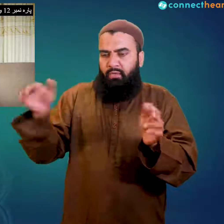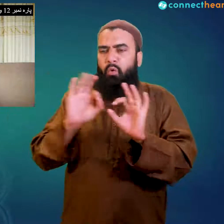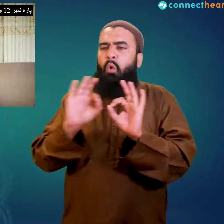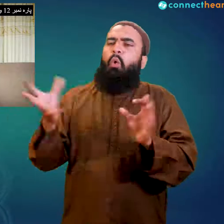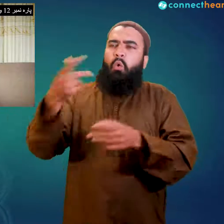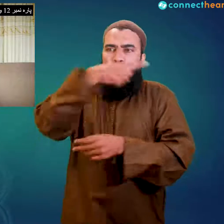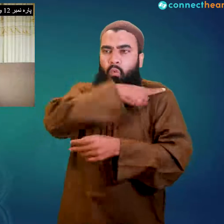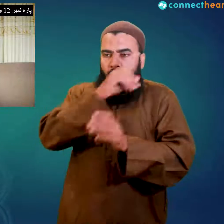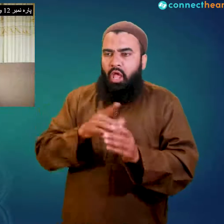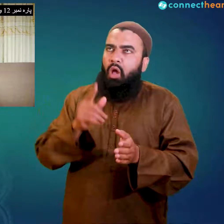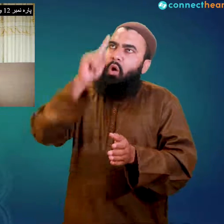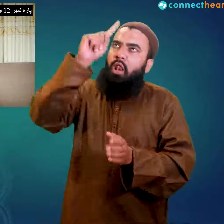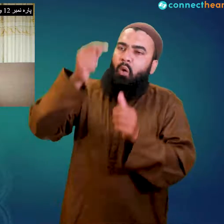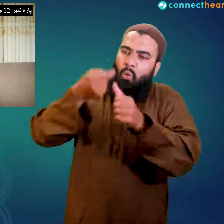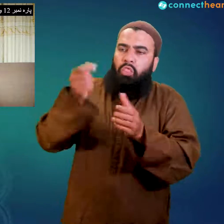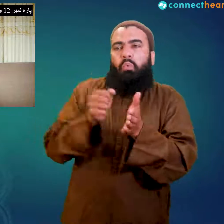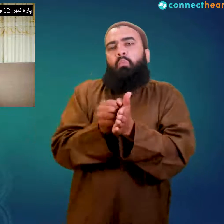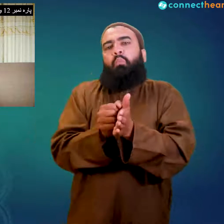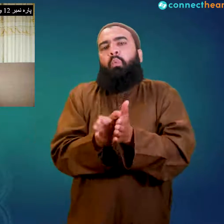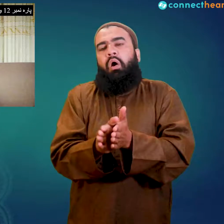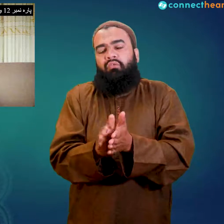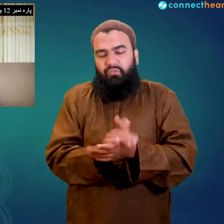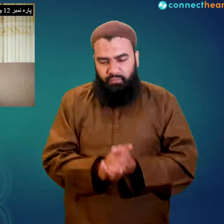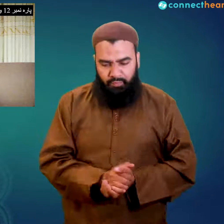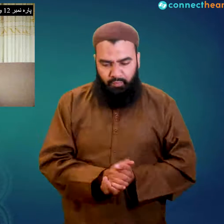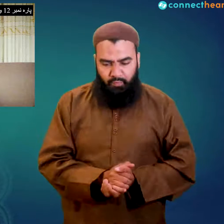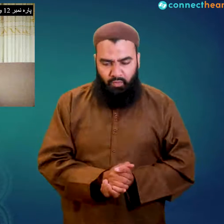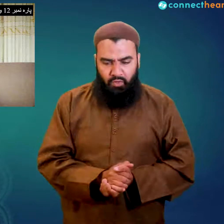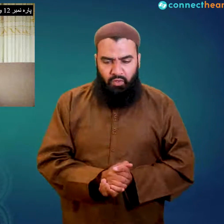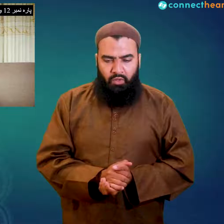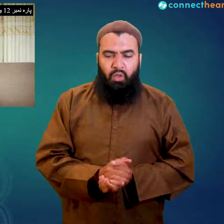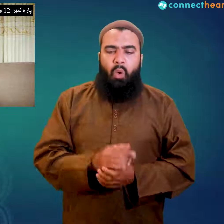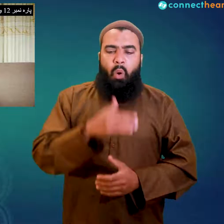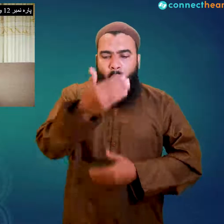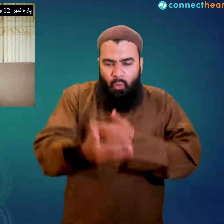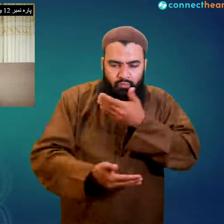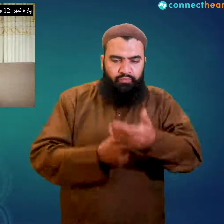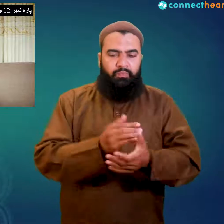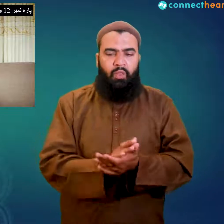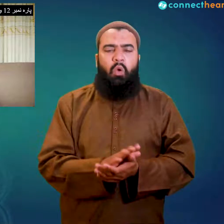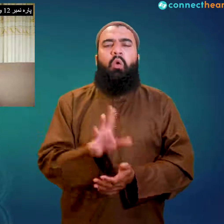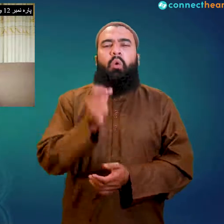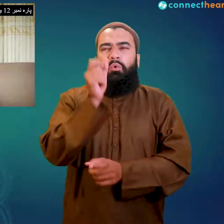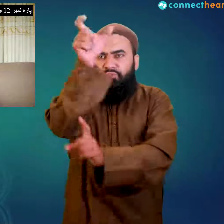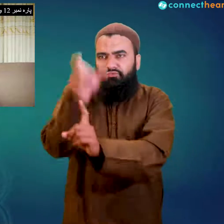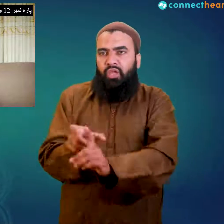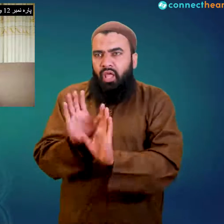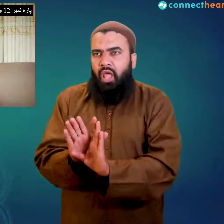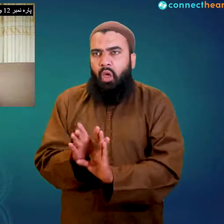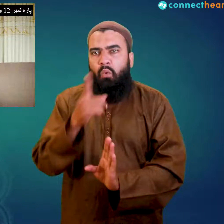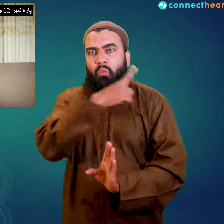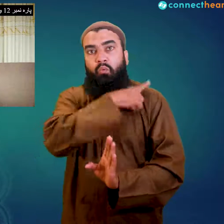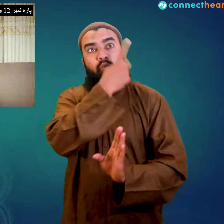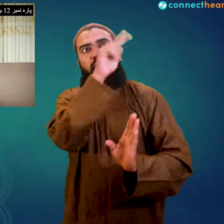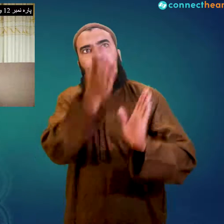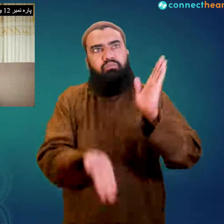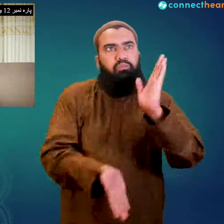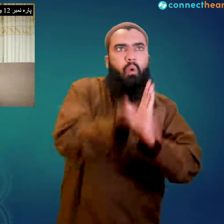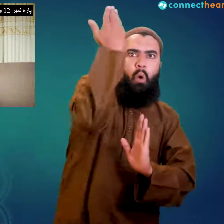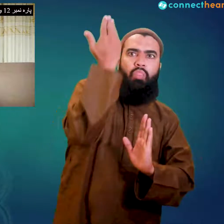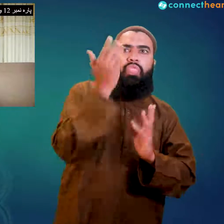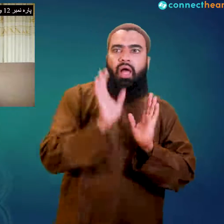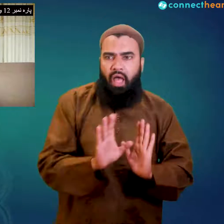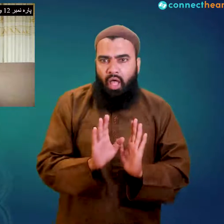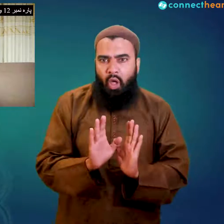غلبے سے، شیطان کے وسوسے سے کبیرہ گناہ ہو جائے تو فوراً توبہ کر کے اس گناہ کو معاف کرا لیا